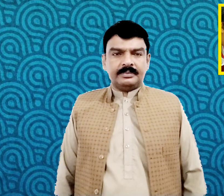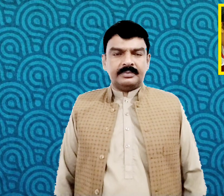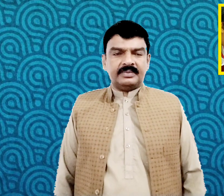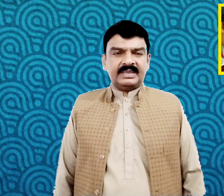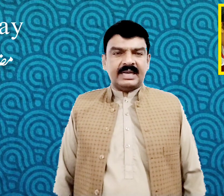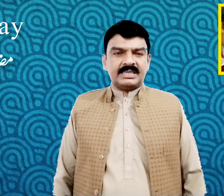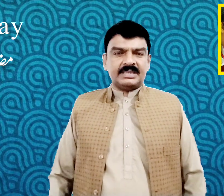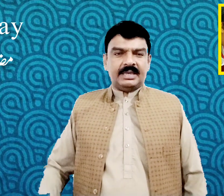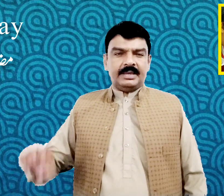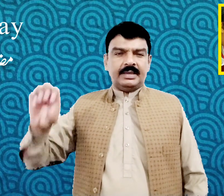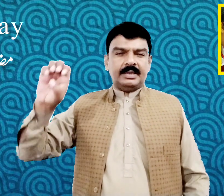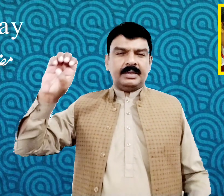ऐसे